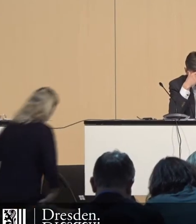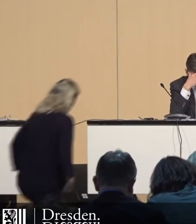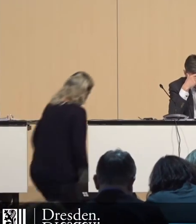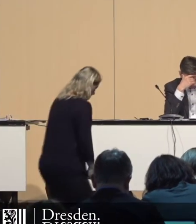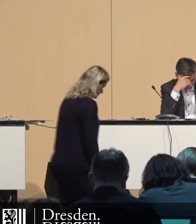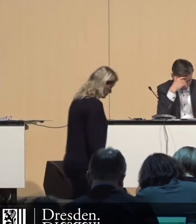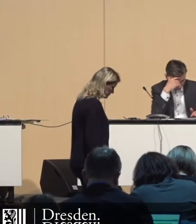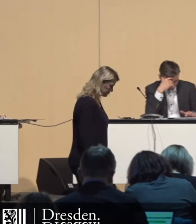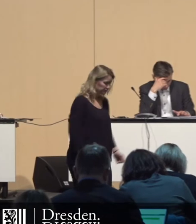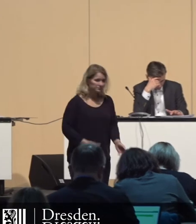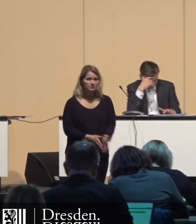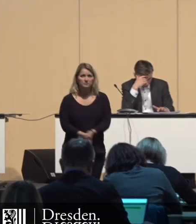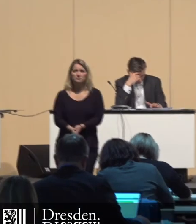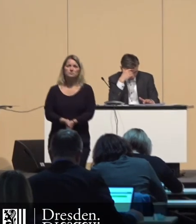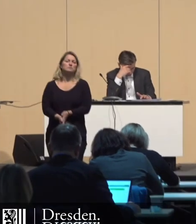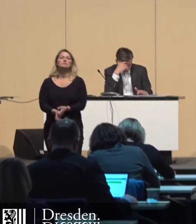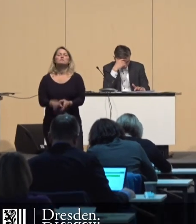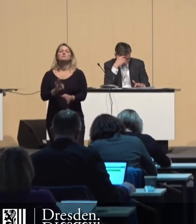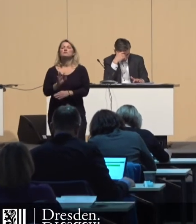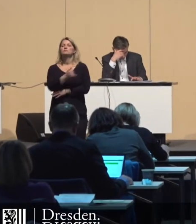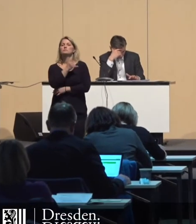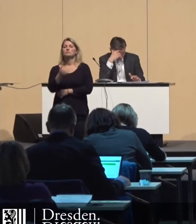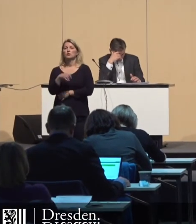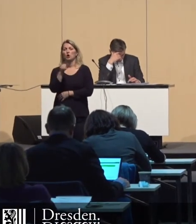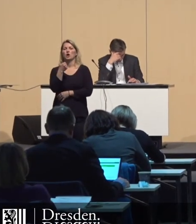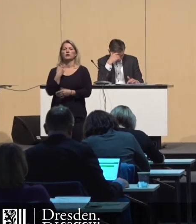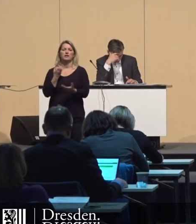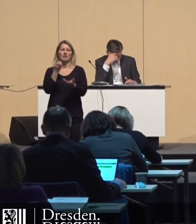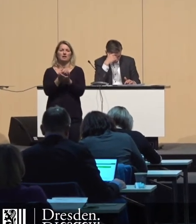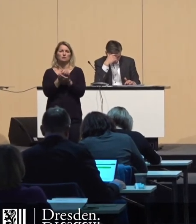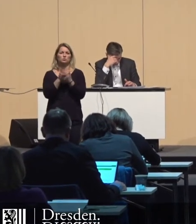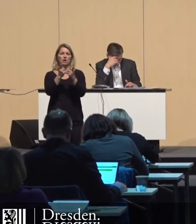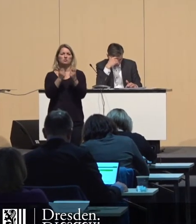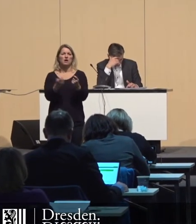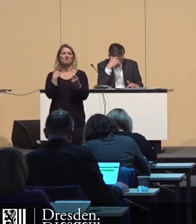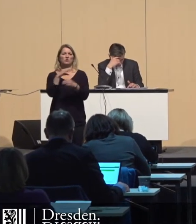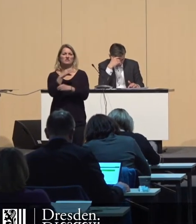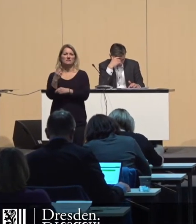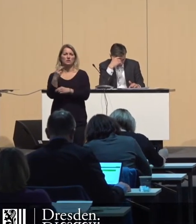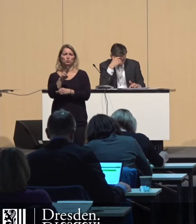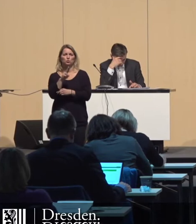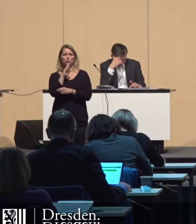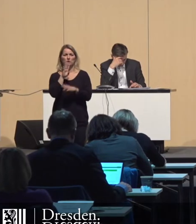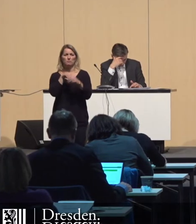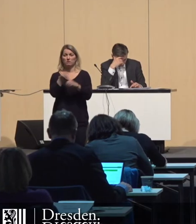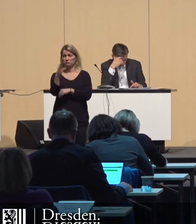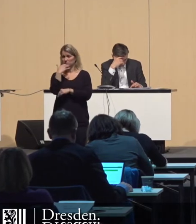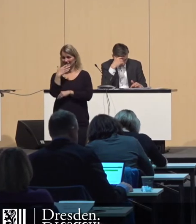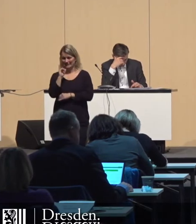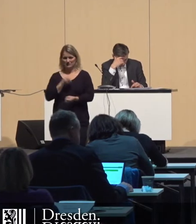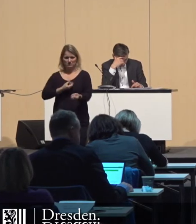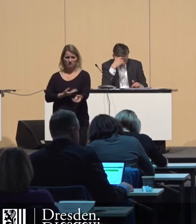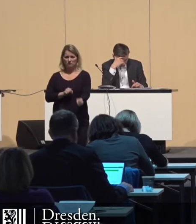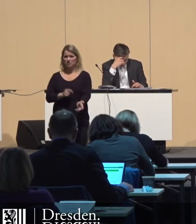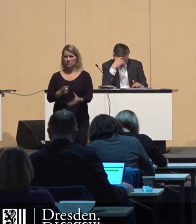So, dann hat mich mittlerweile ein weiterer Ergänzungsantrag der CDU erreicht. Wenn das gewünscht ist, kann der jetzt eingebracht